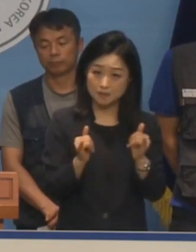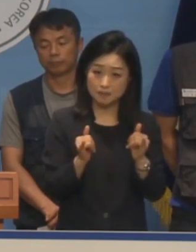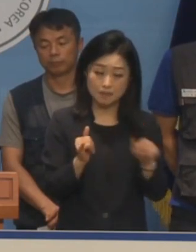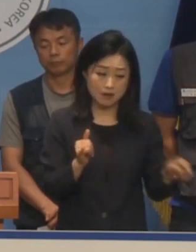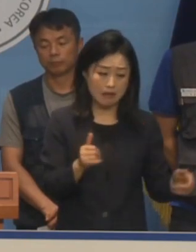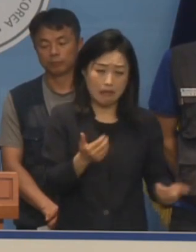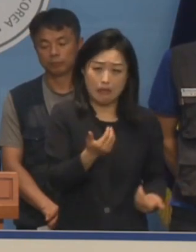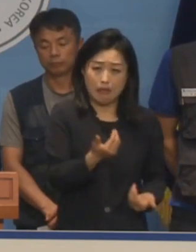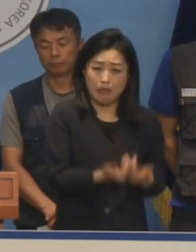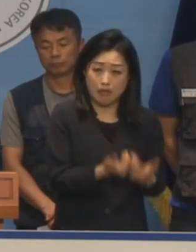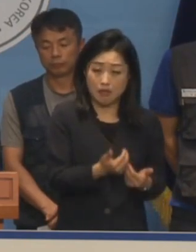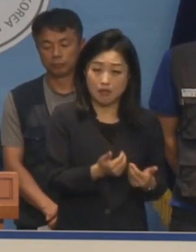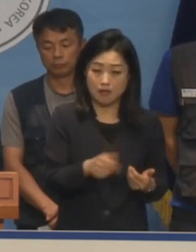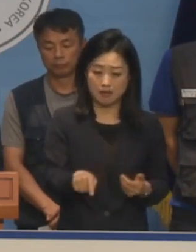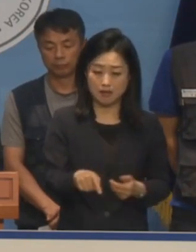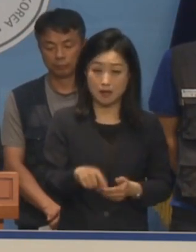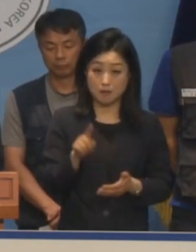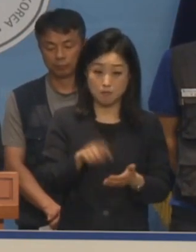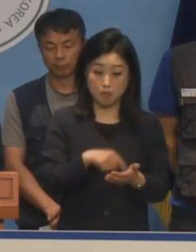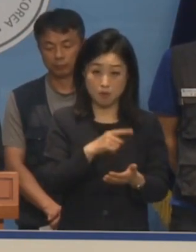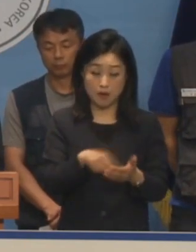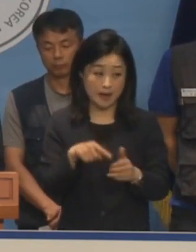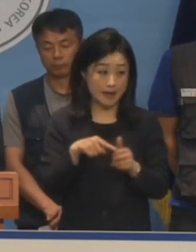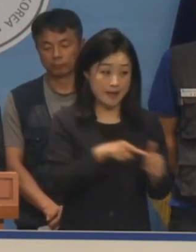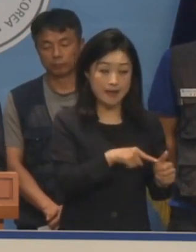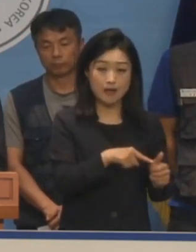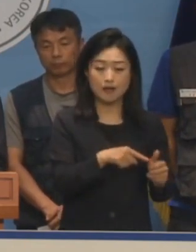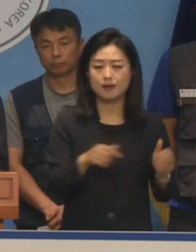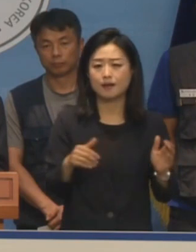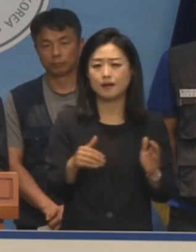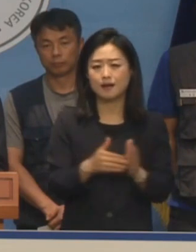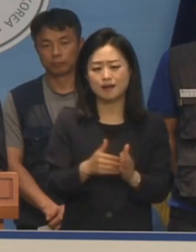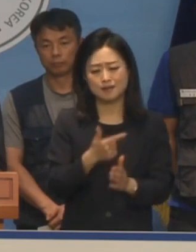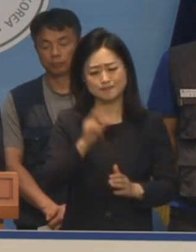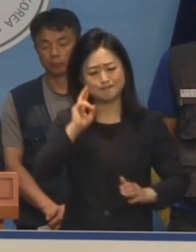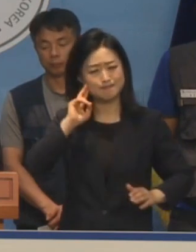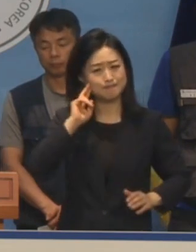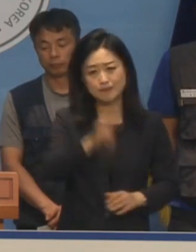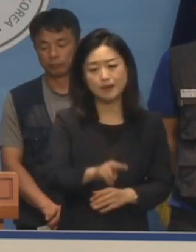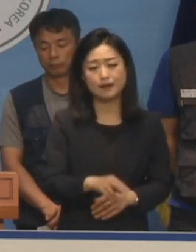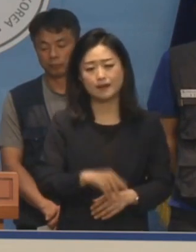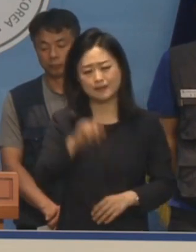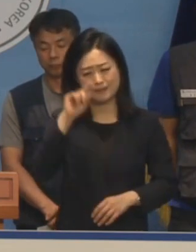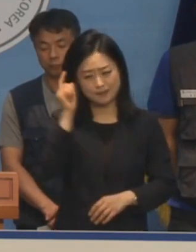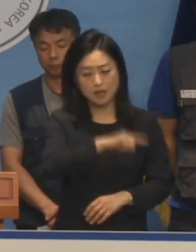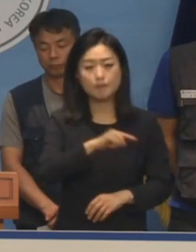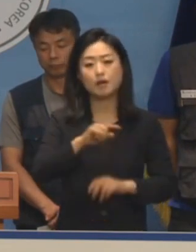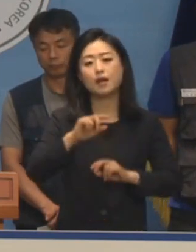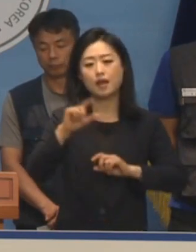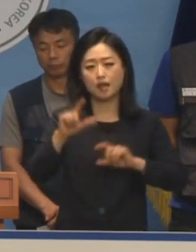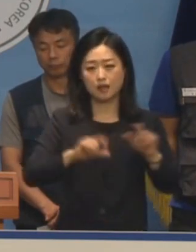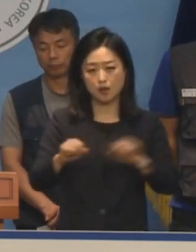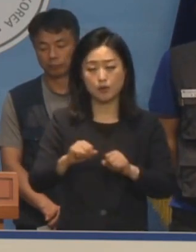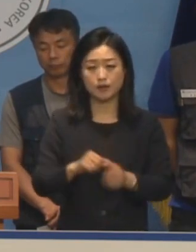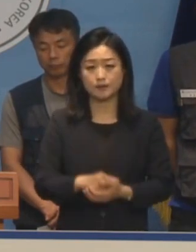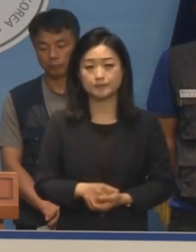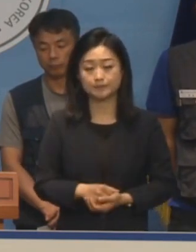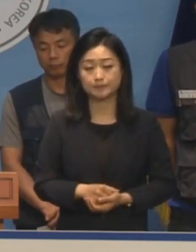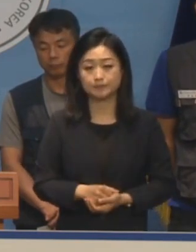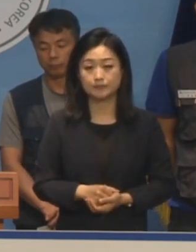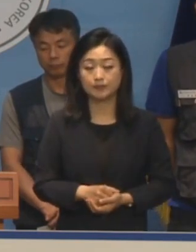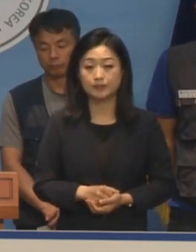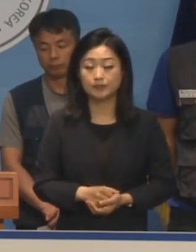대해서 거에게 손배 감까지 했습니다 정말로 파렴치하고 못된 짓이 이어지고 있는 것입니다